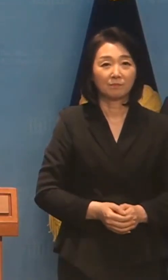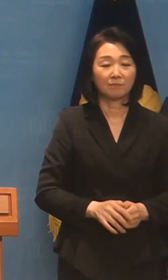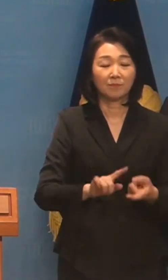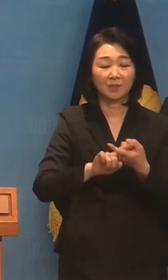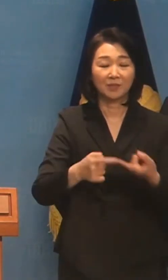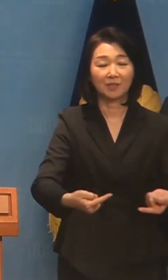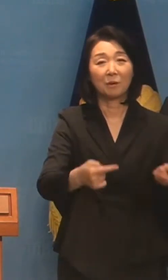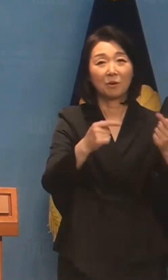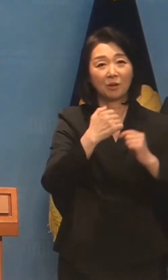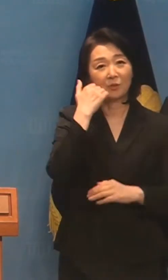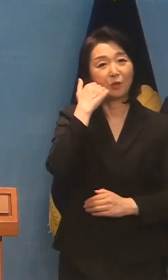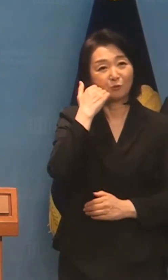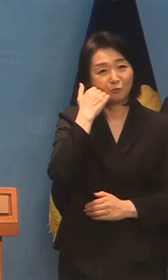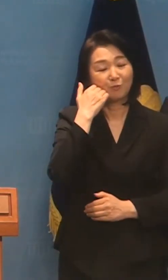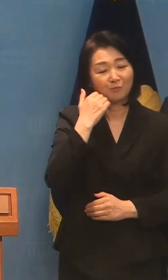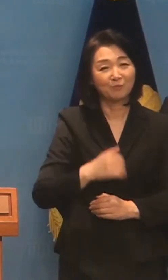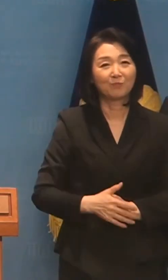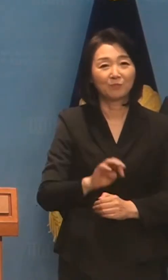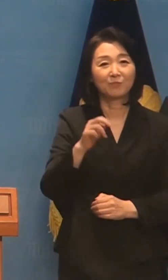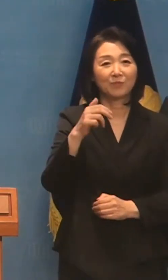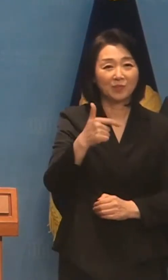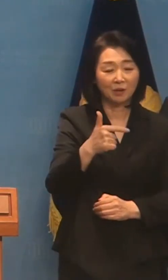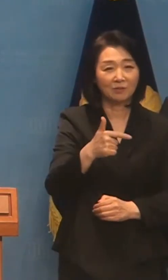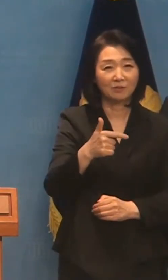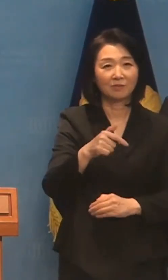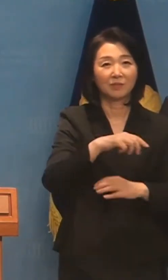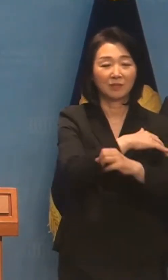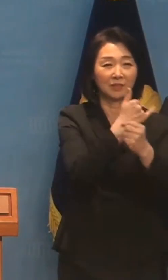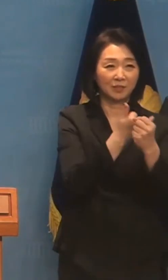참여연대 전은경 사회인권팀장님,